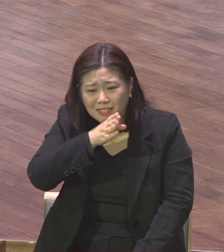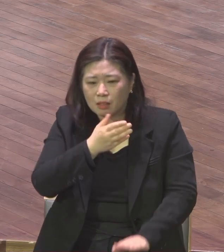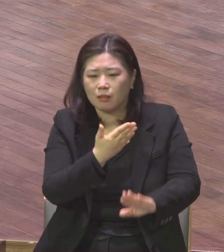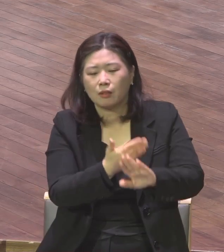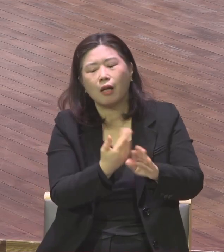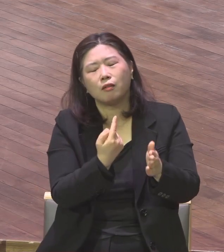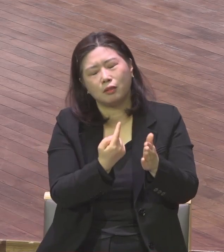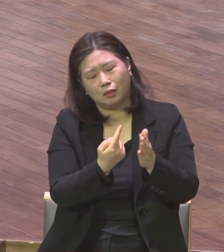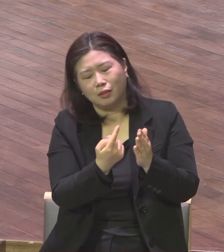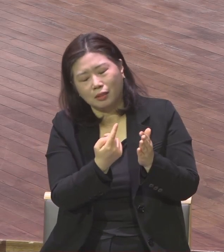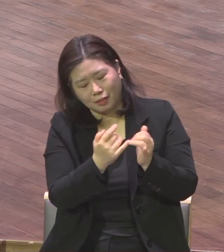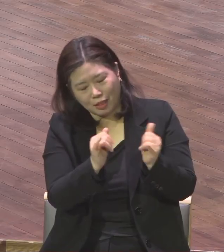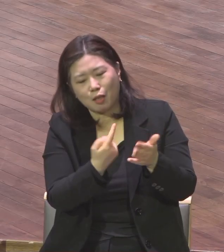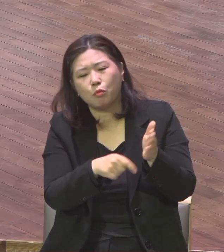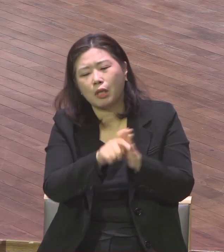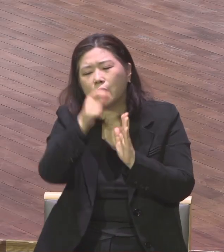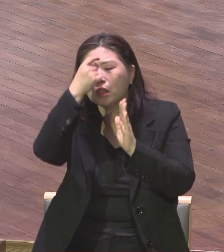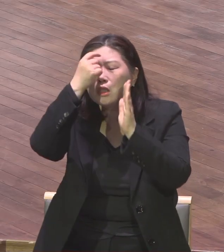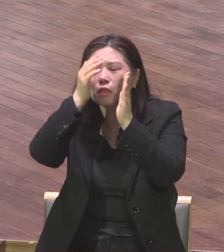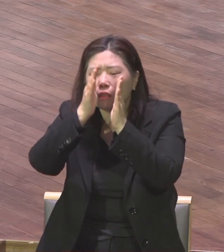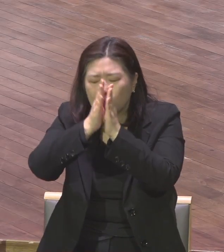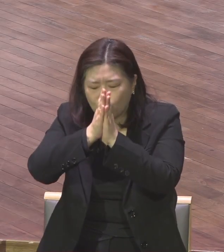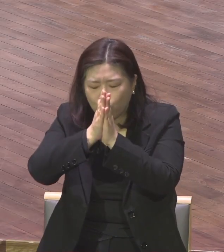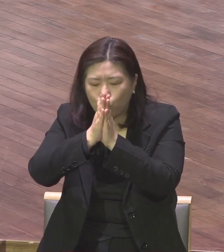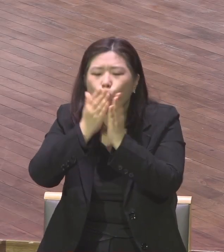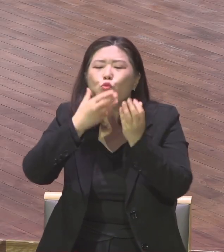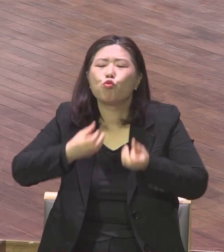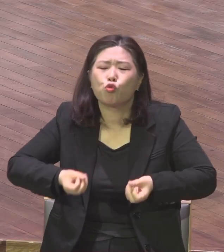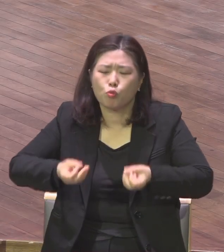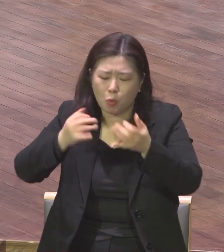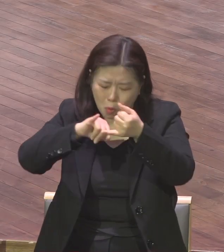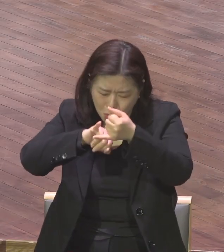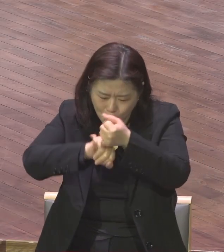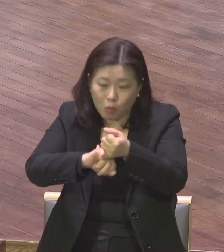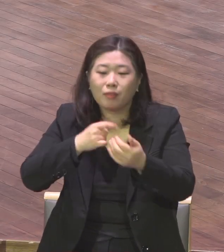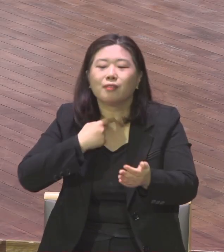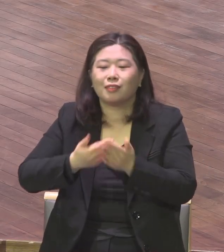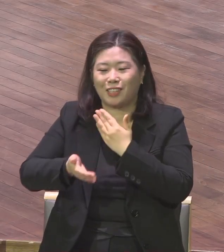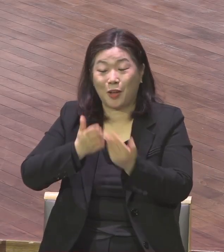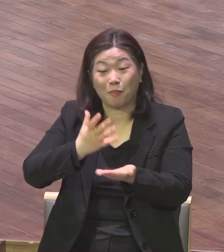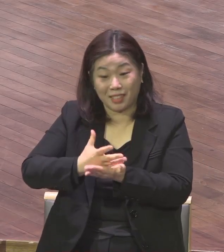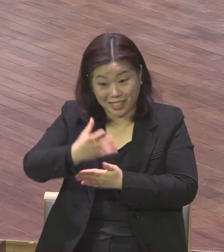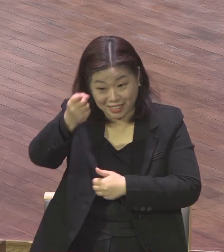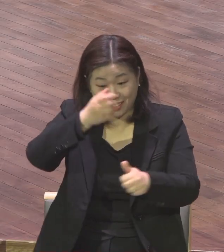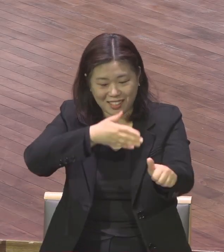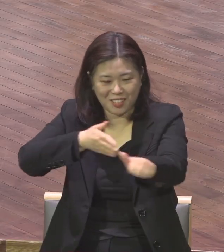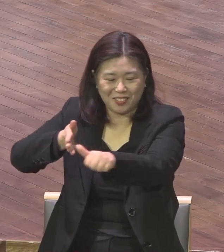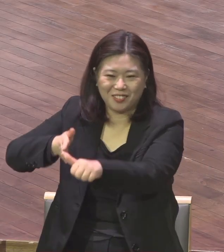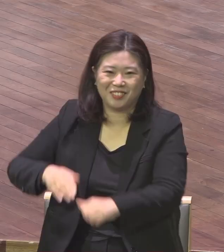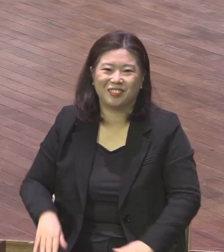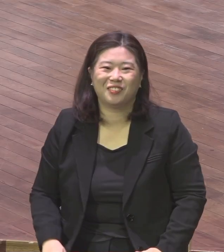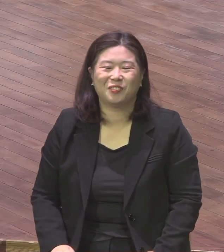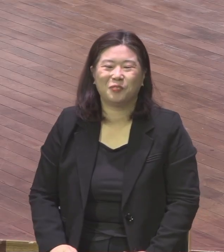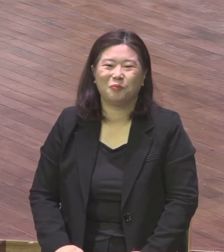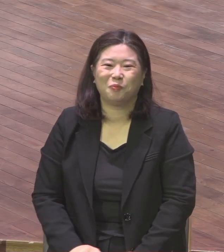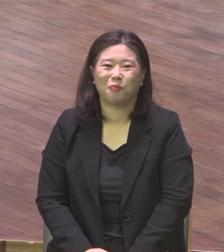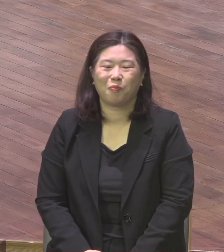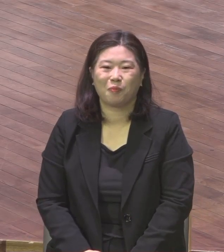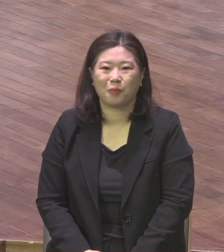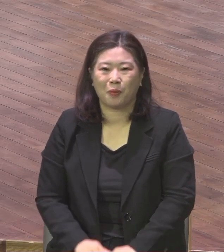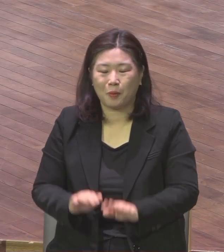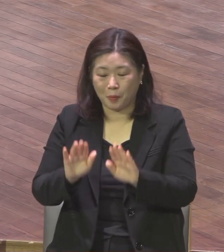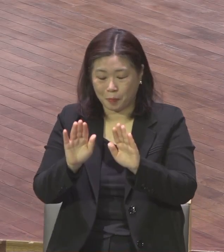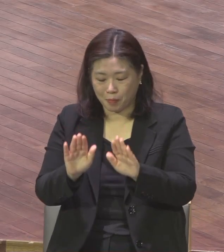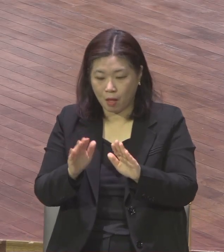중보기도의 축복을 놓치지 마시길 바랍니다. 오늘 본문에 보니까 사도 바울이 모든 사람을